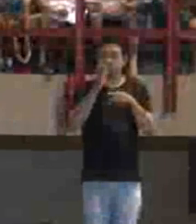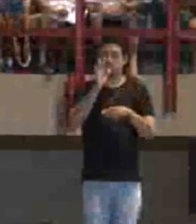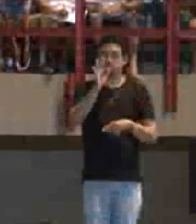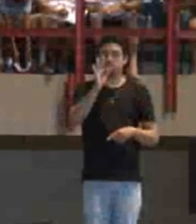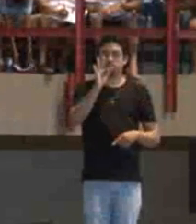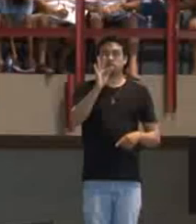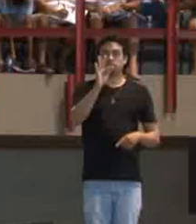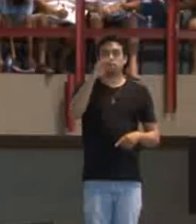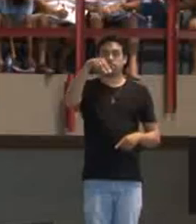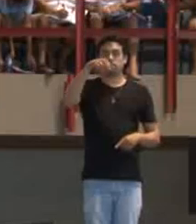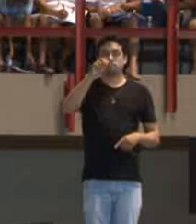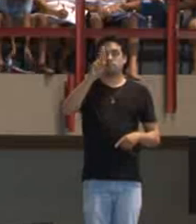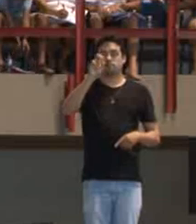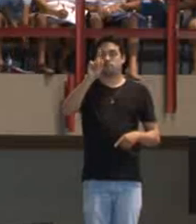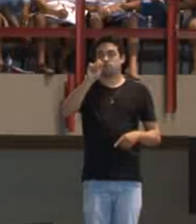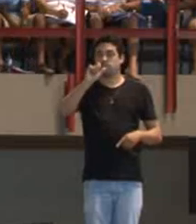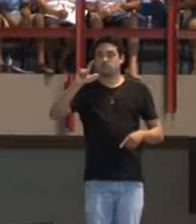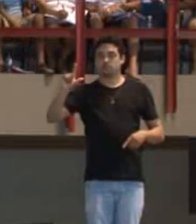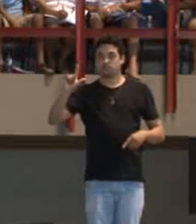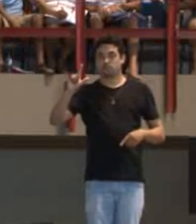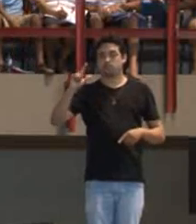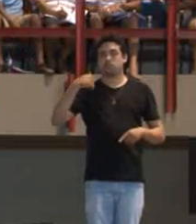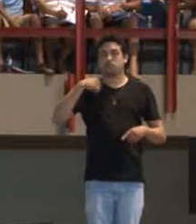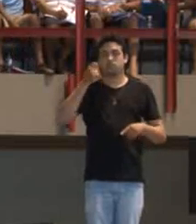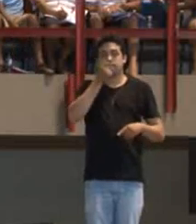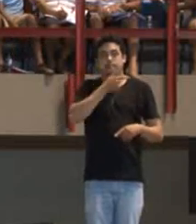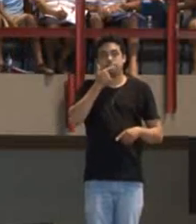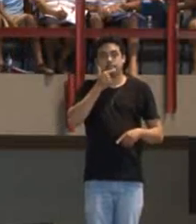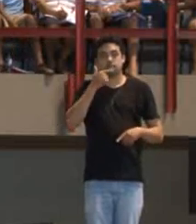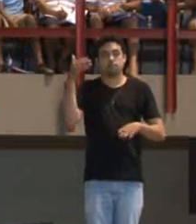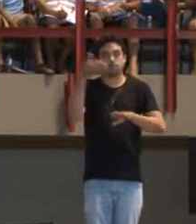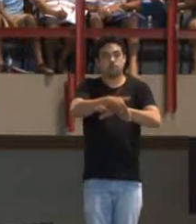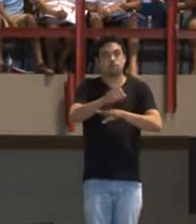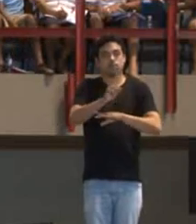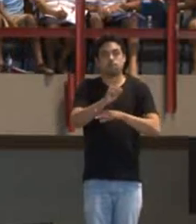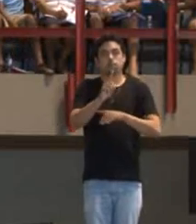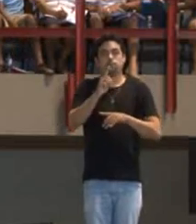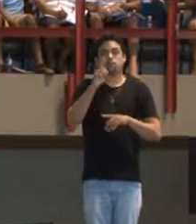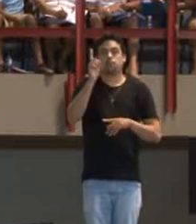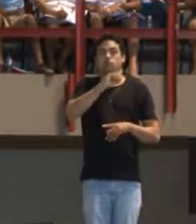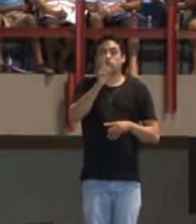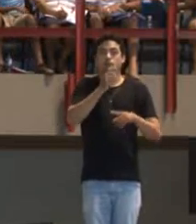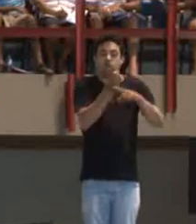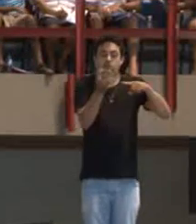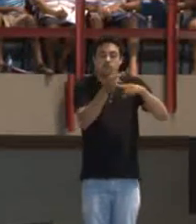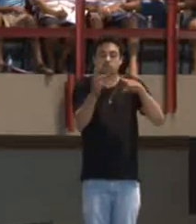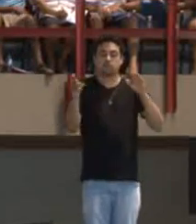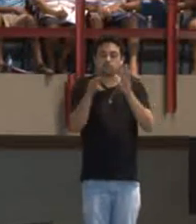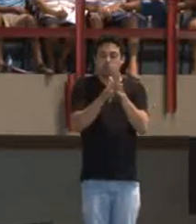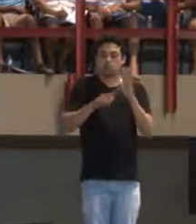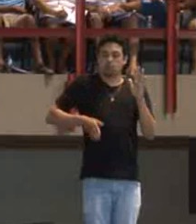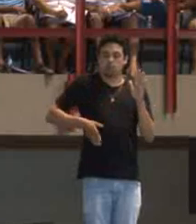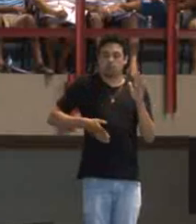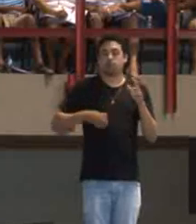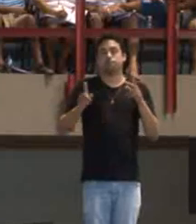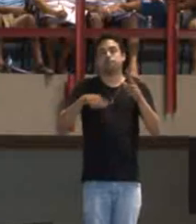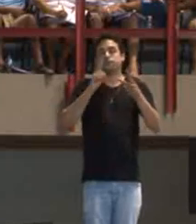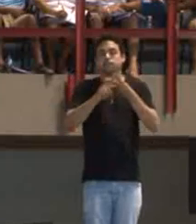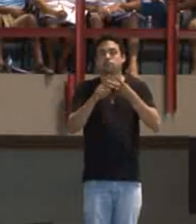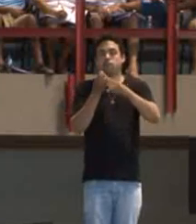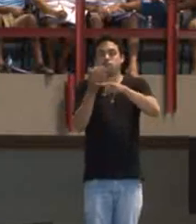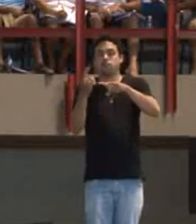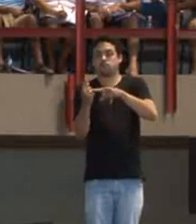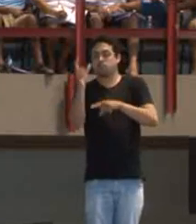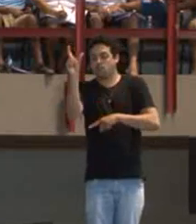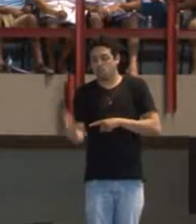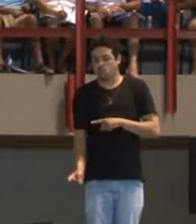primeiro que ri não vem mais para essas aulas. Não é física de marginal e nem é física de